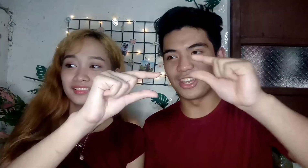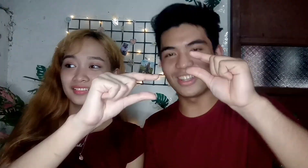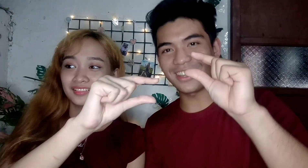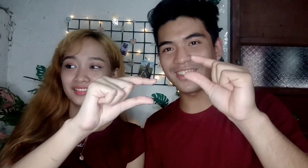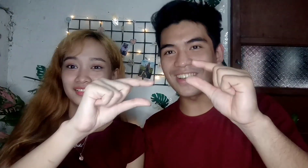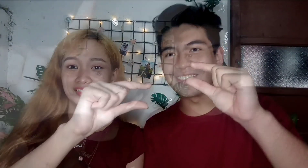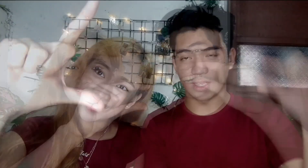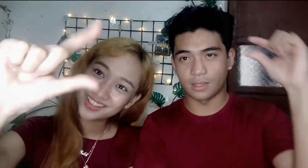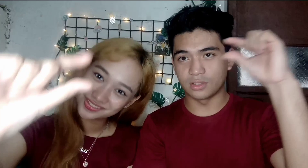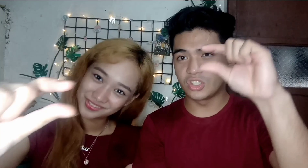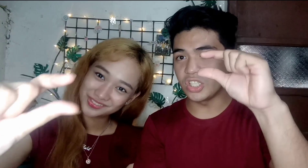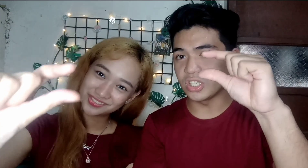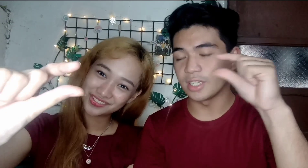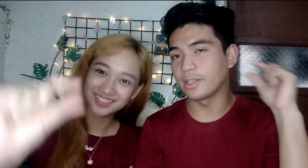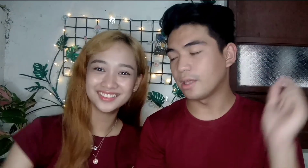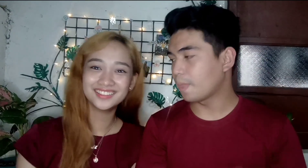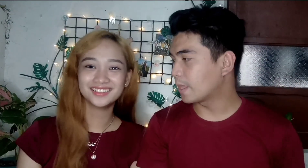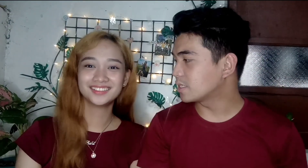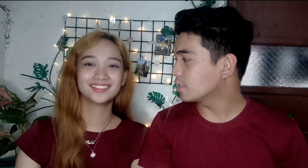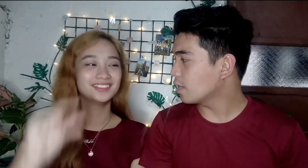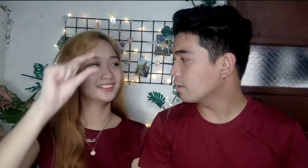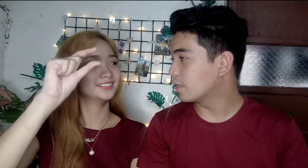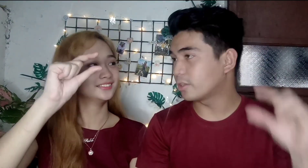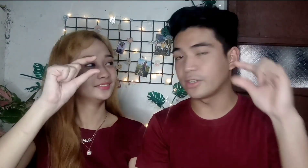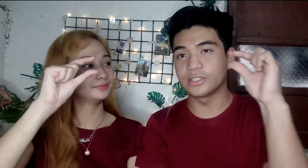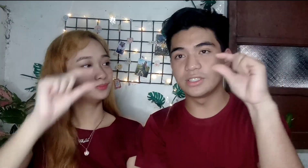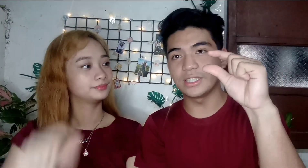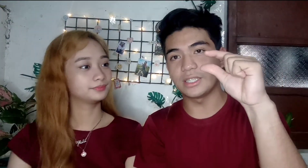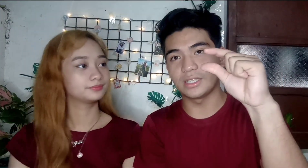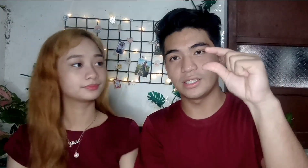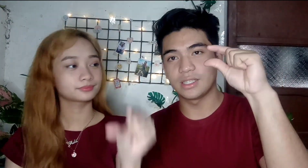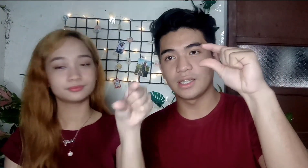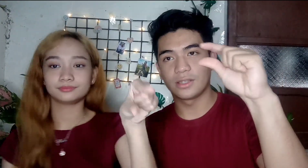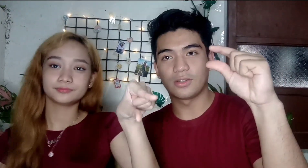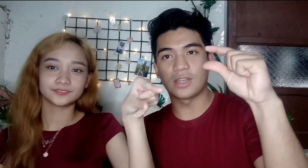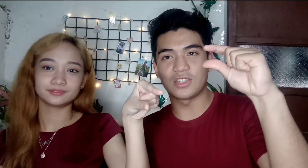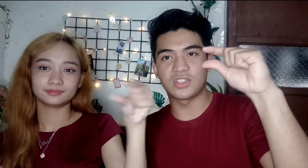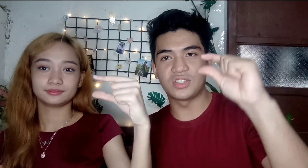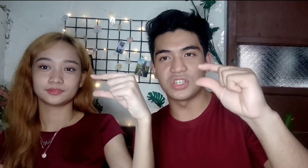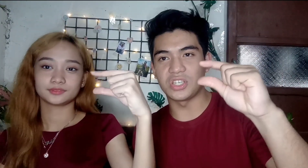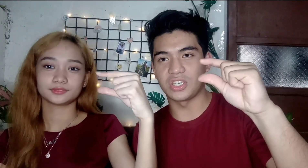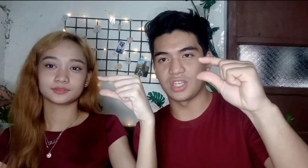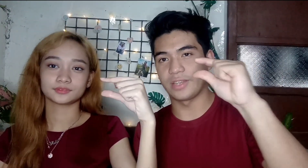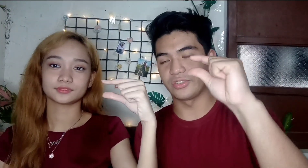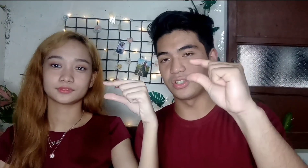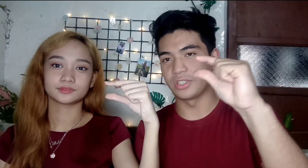Ede kayo tao. G. Yeah. Saan tayo? Letter G. Ito guys, G. G.